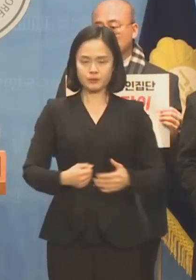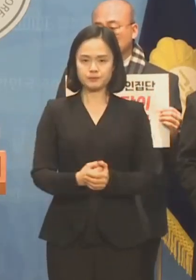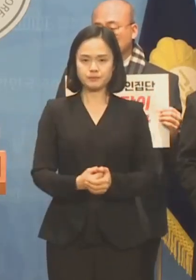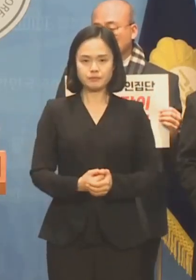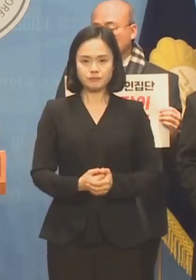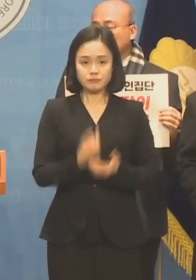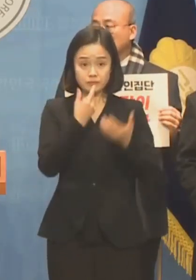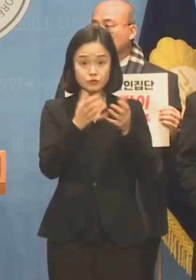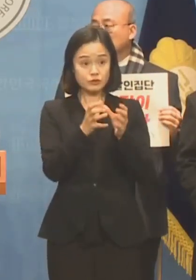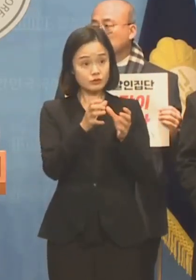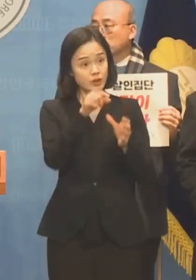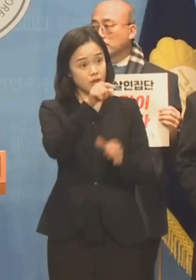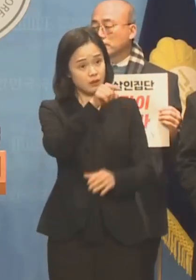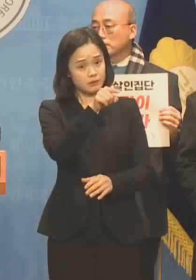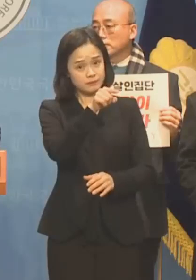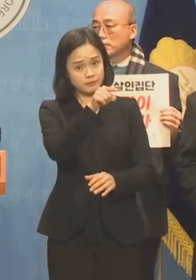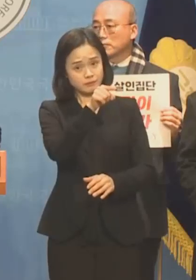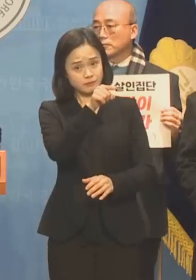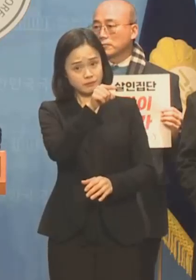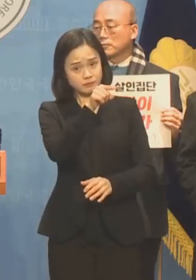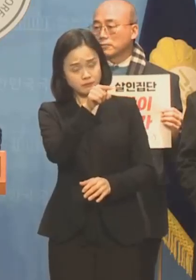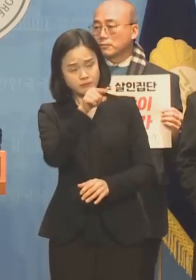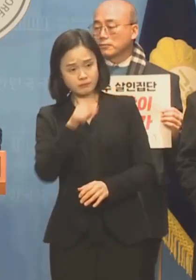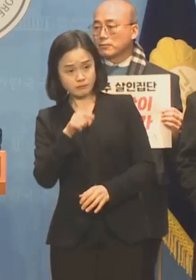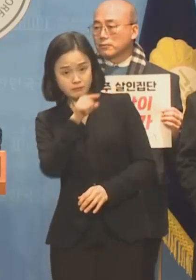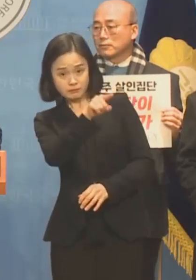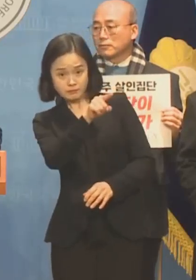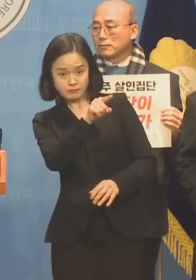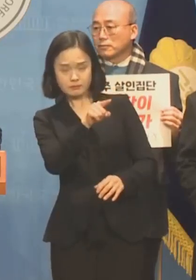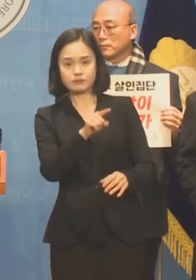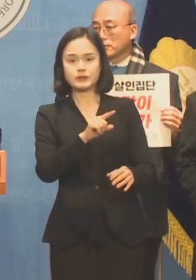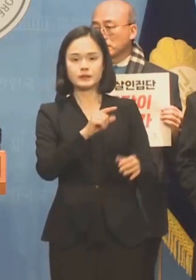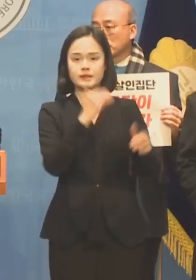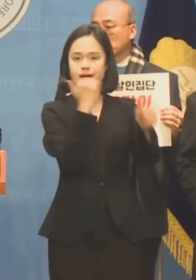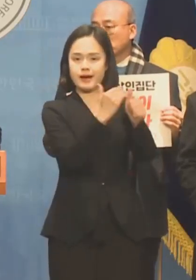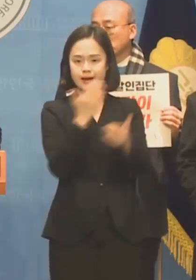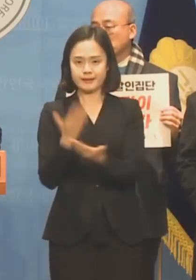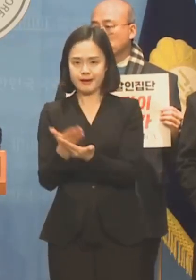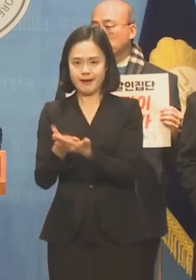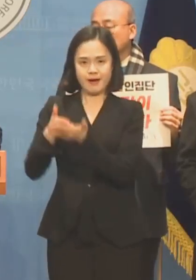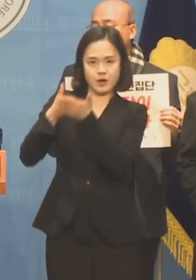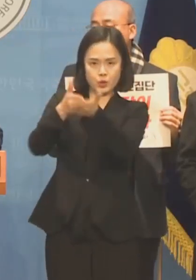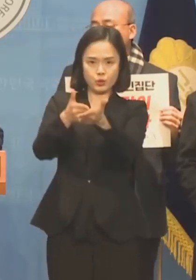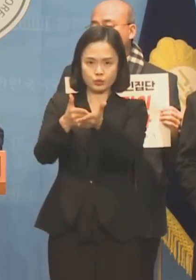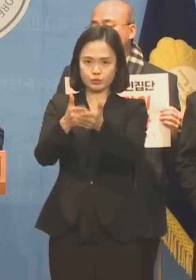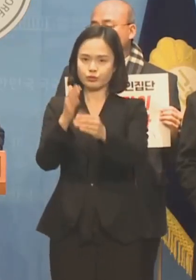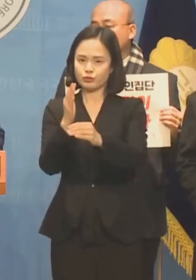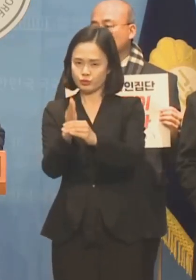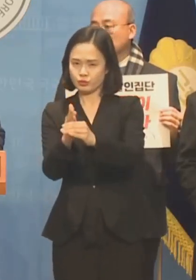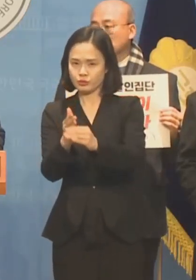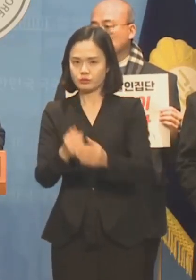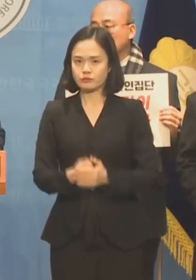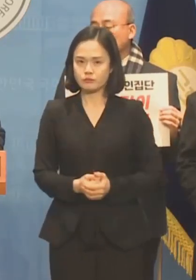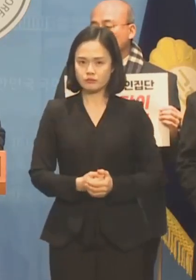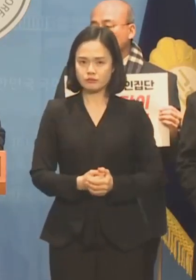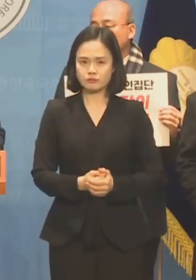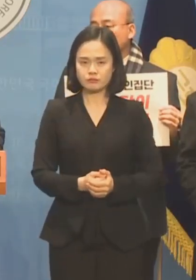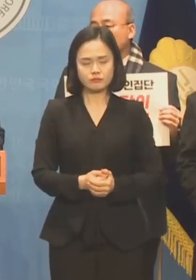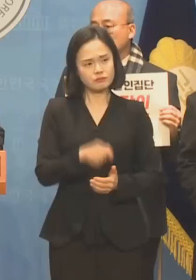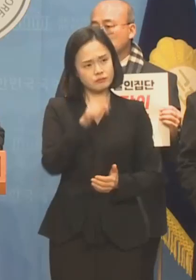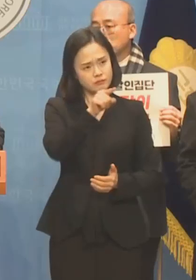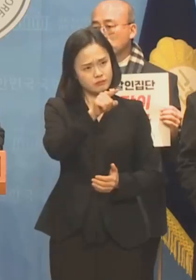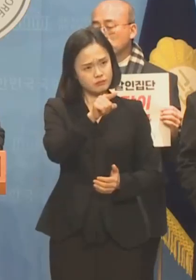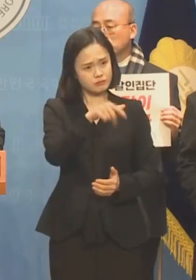제명 요구를 하고 있습니다만 그 전에 스스로 일말의 양심이 있다면